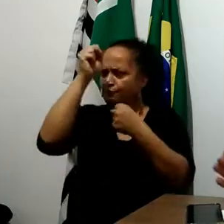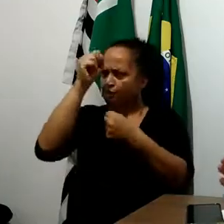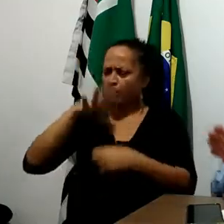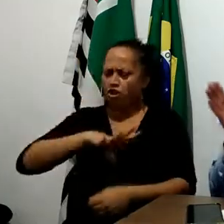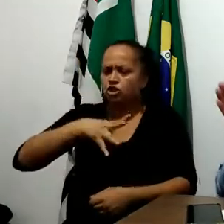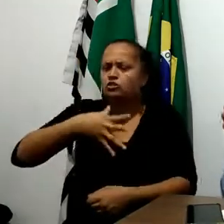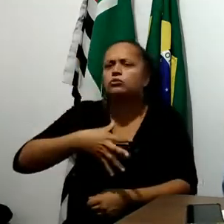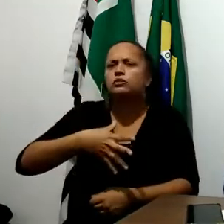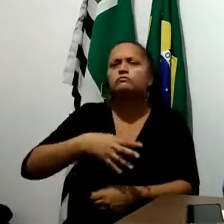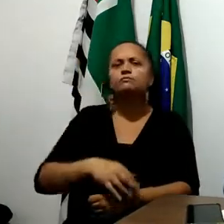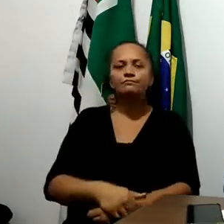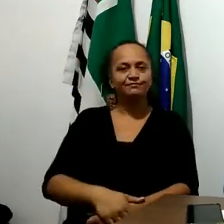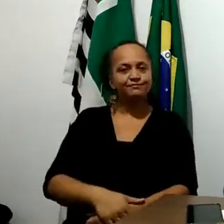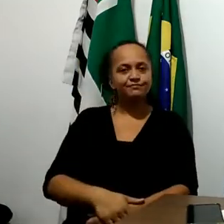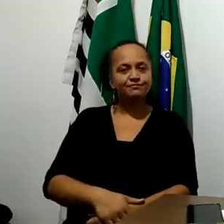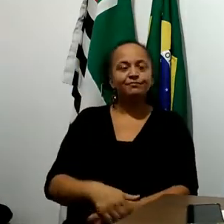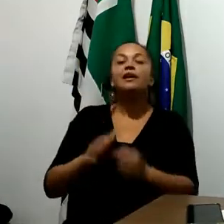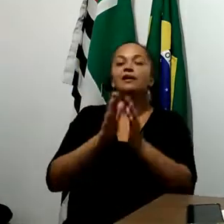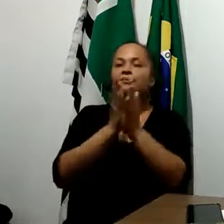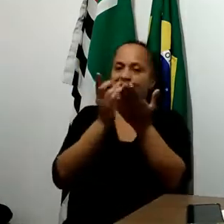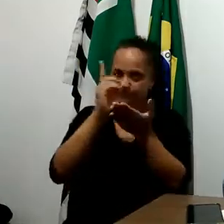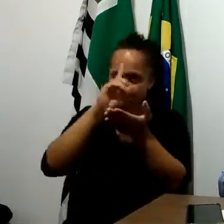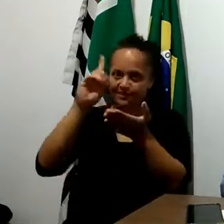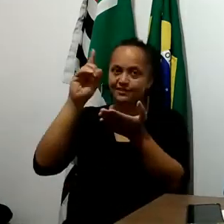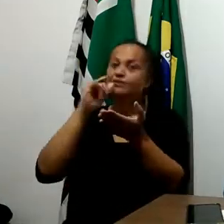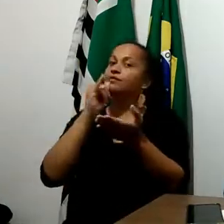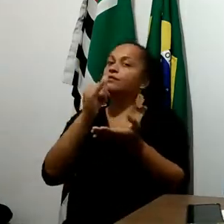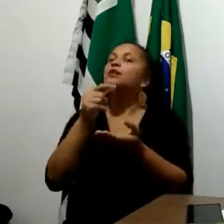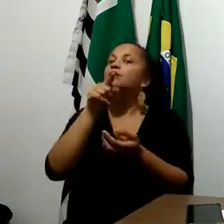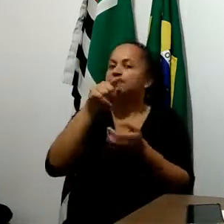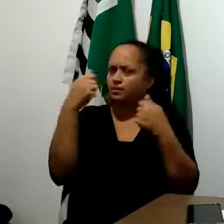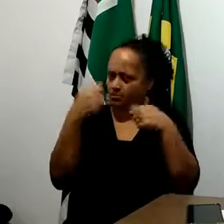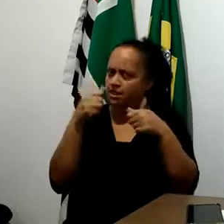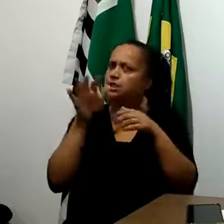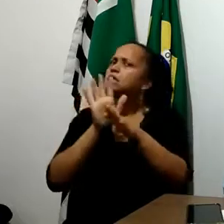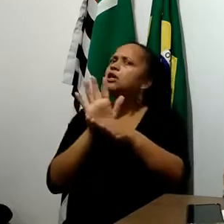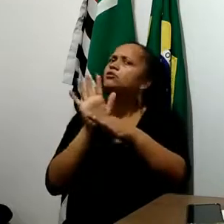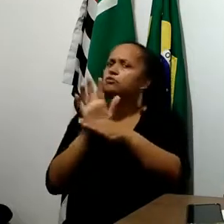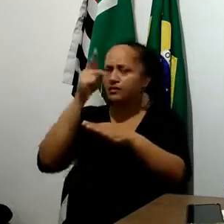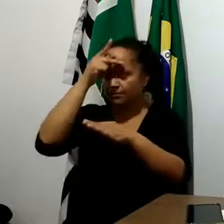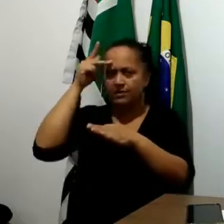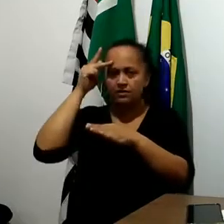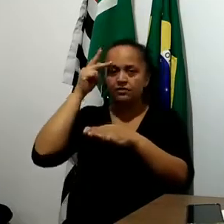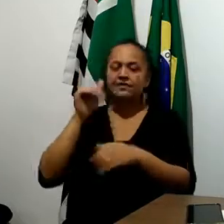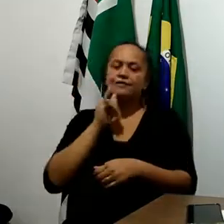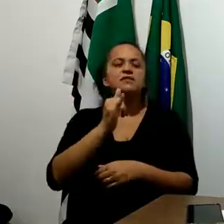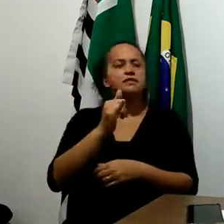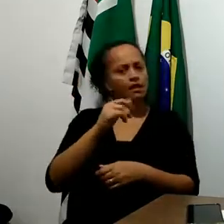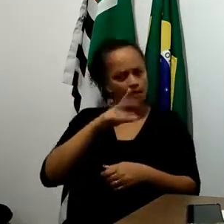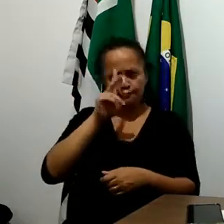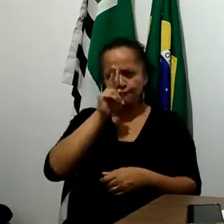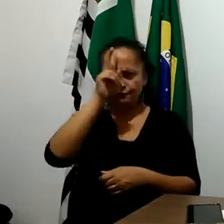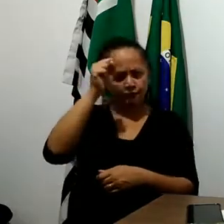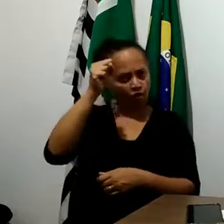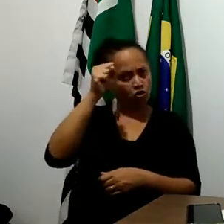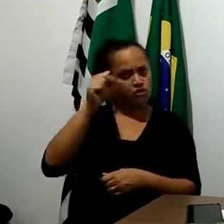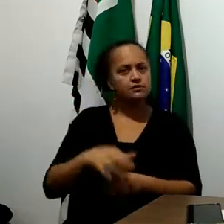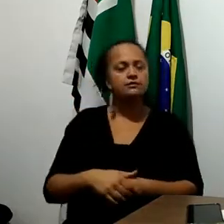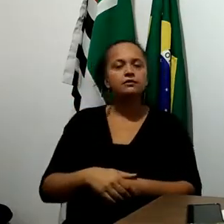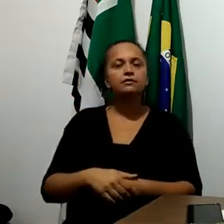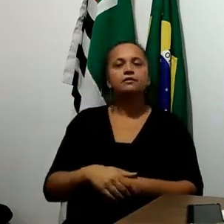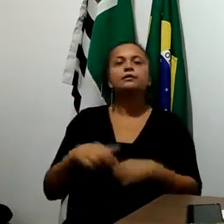Deus nos ensina. Você deve ser motivador, você deve ser perseverante. Você deve se animar todos os dias. Senão,